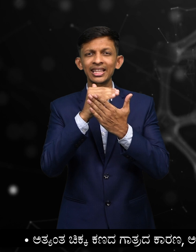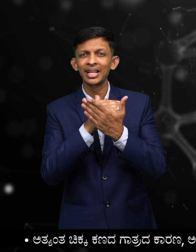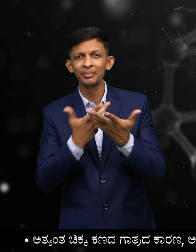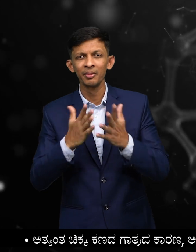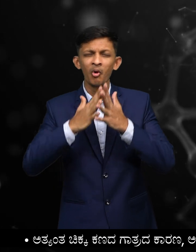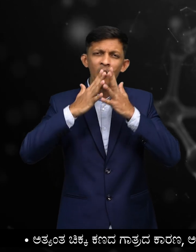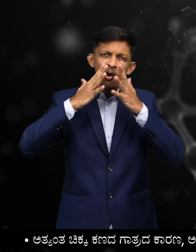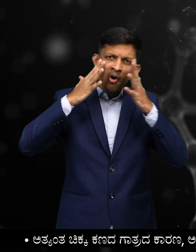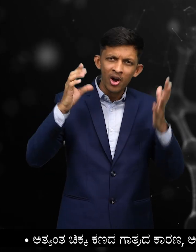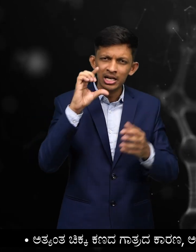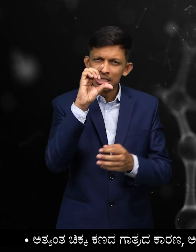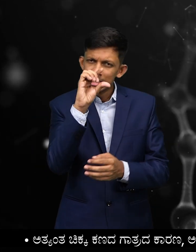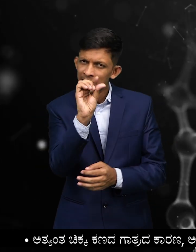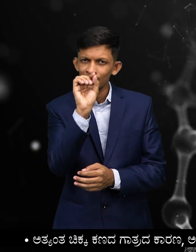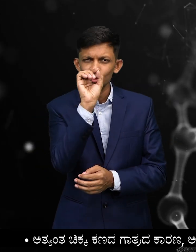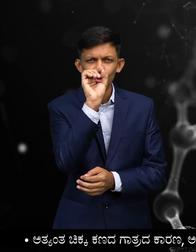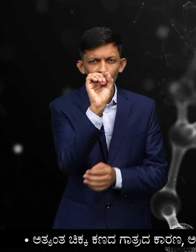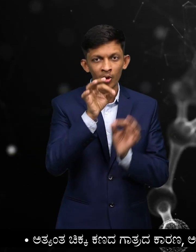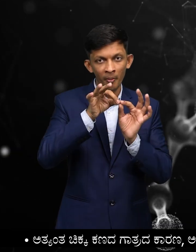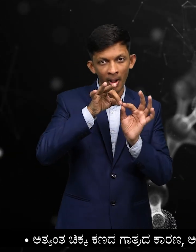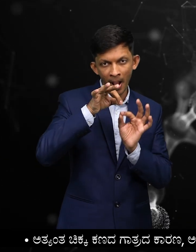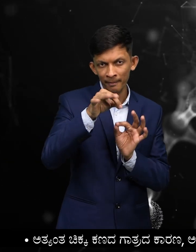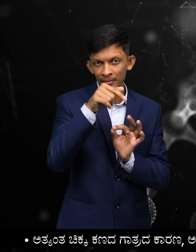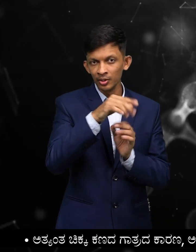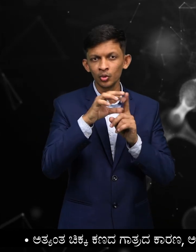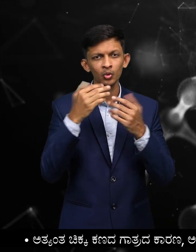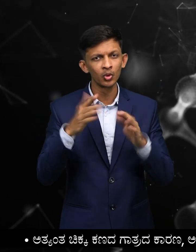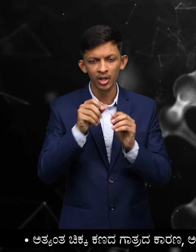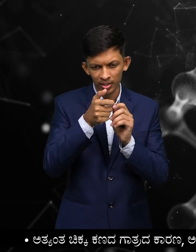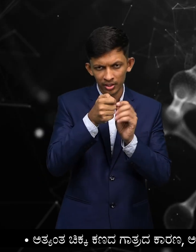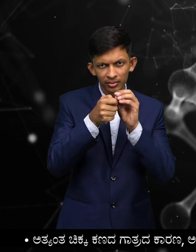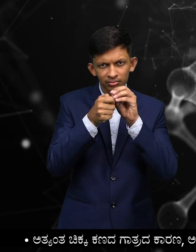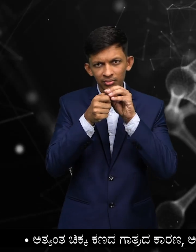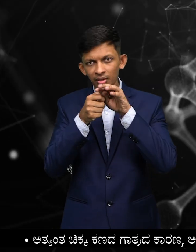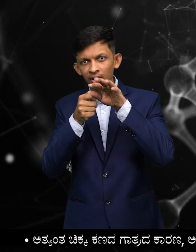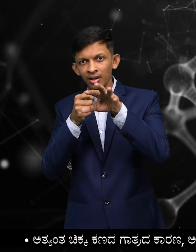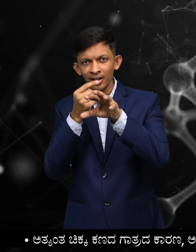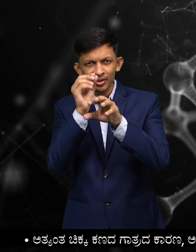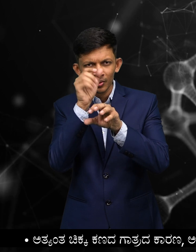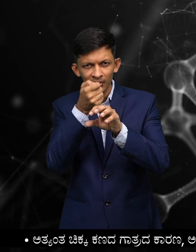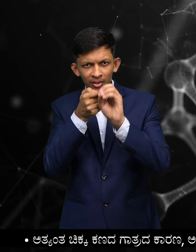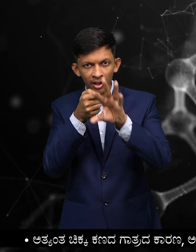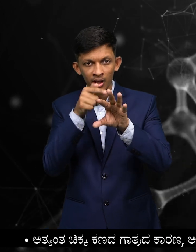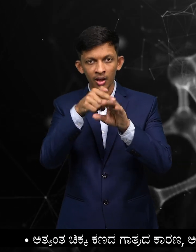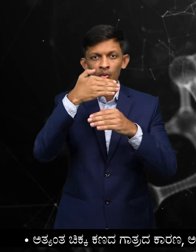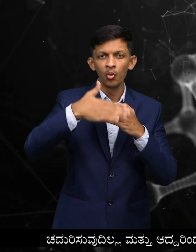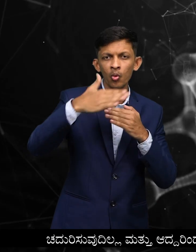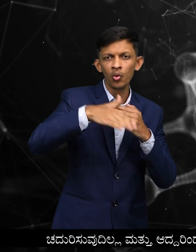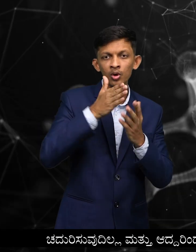ಅತ್ಯಂತ ಚಿಕ್ಕ ಕಣದ ಗಾತ್ರದ ಕಾರಣ ಅವು ದ್ರಾವಣದ ಮೂಲಕ ಹಾದು ಹೋಗುವ ಬೆಳಕಿನ ಕಿರಣವನ್ನು